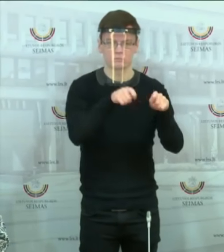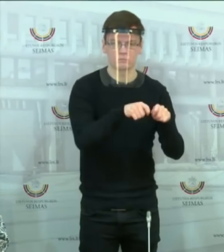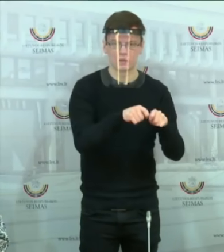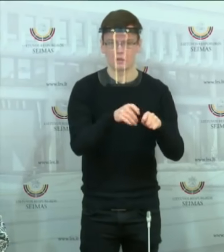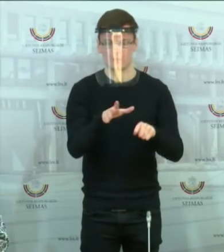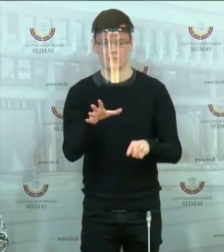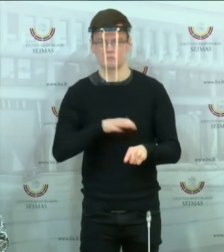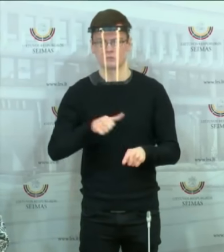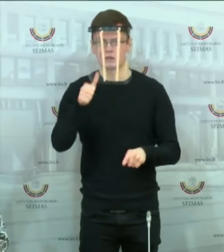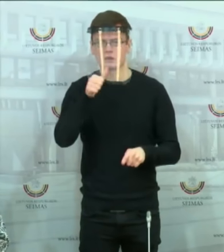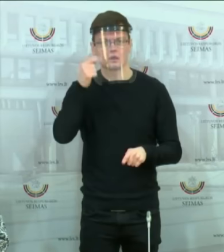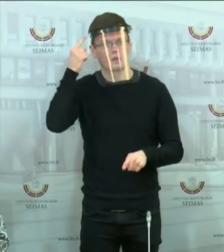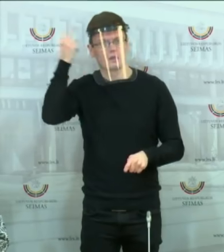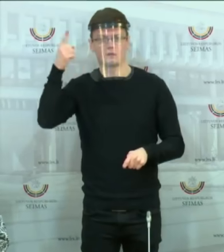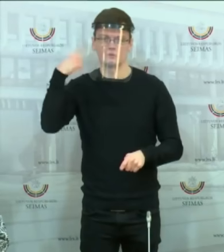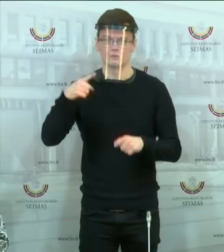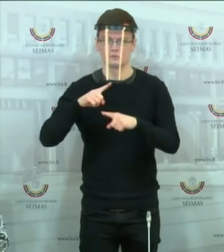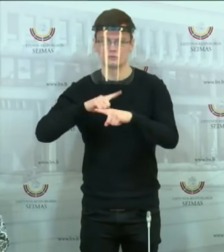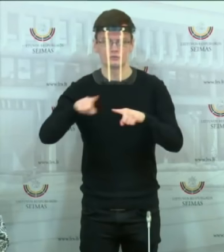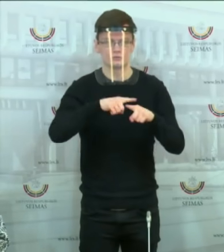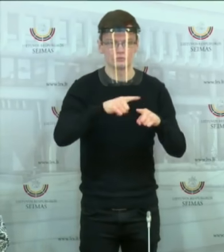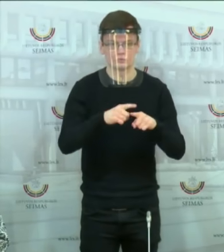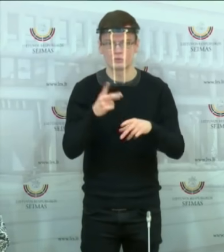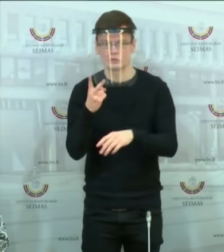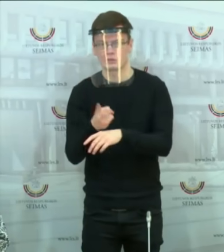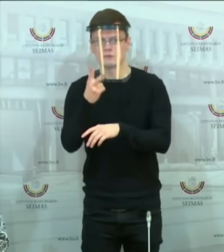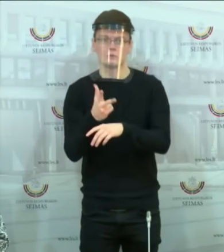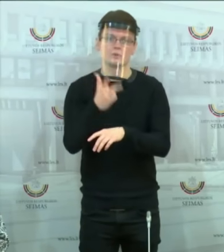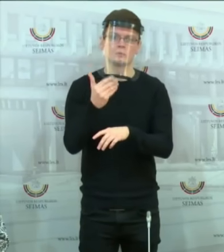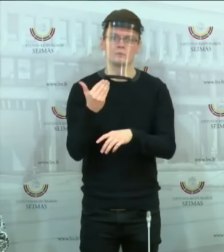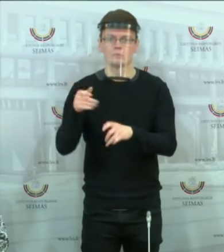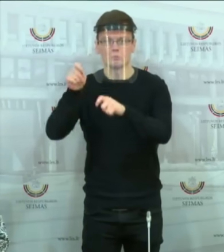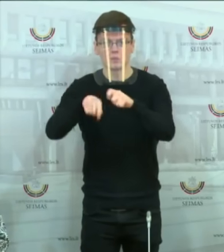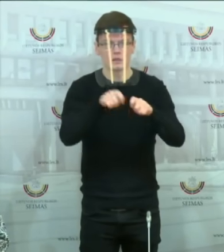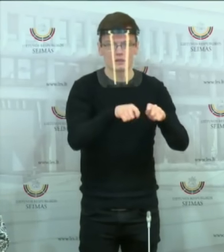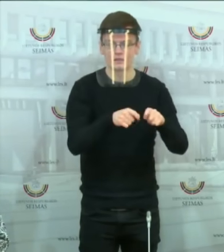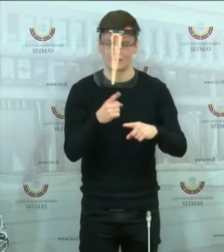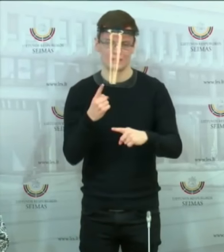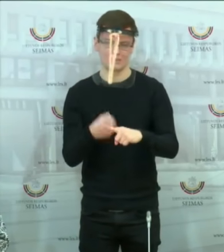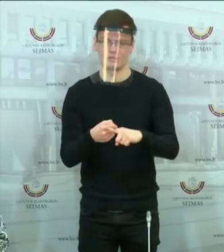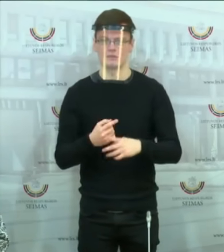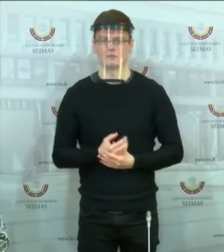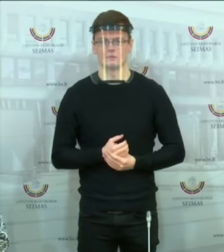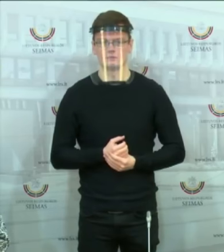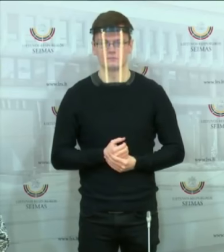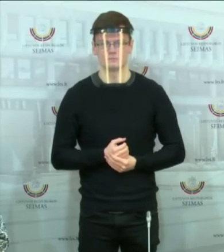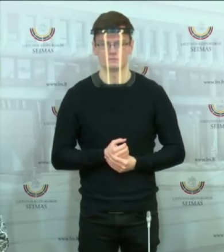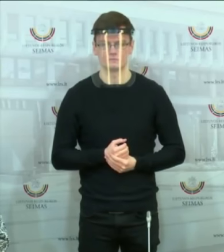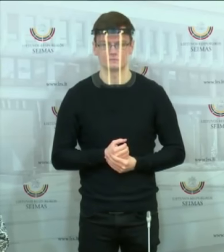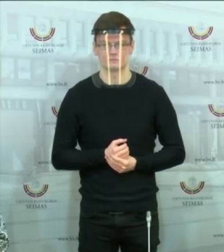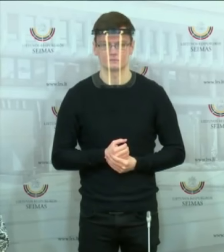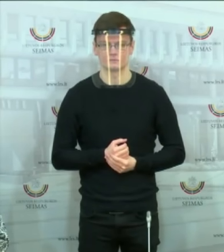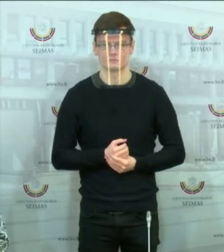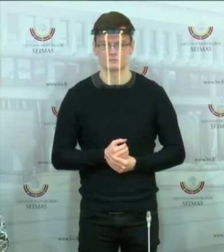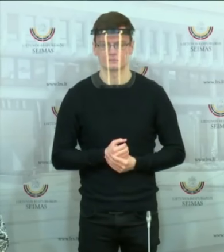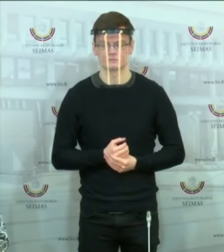staiga užsimanęs padidinti apimtis tyrimų dvigubai ar trigubai. Tai ne visi turės tokią galimybę, net jeigu ir